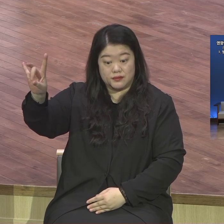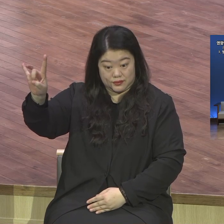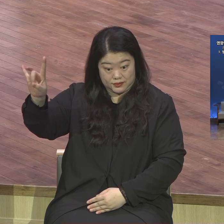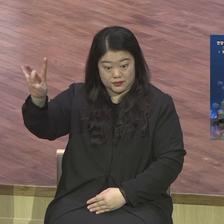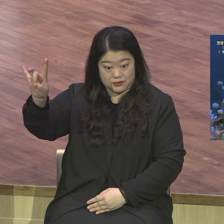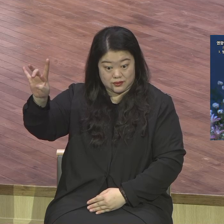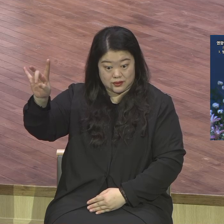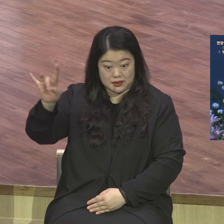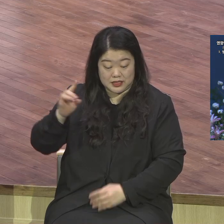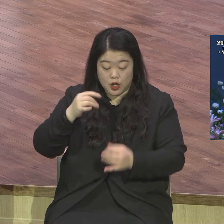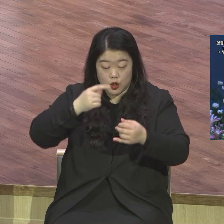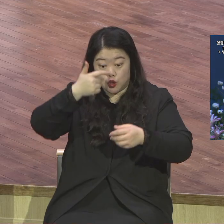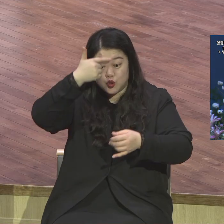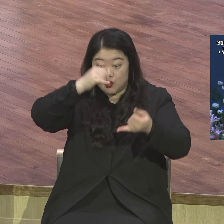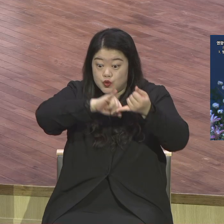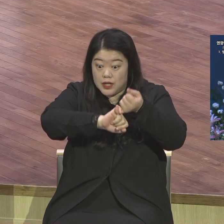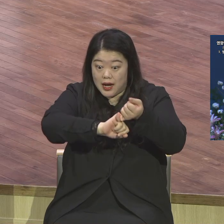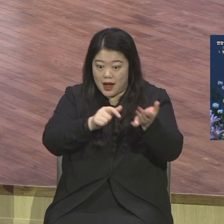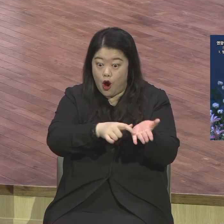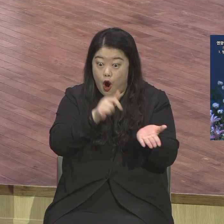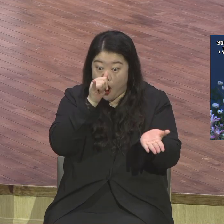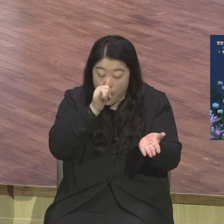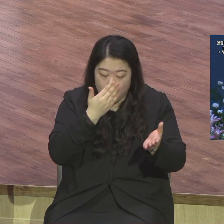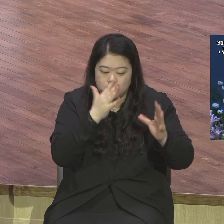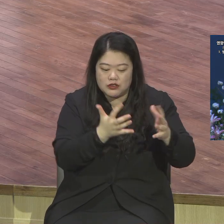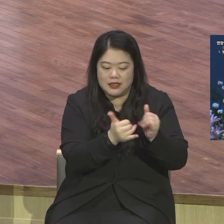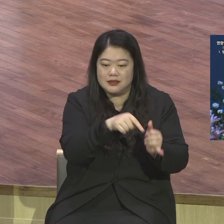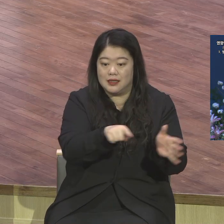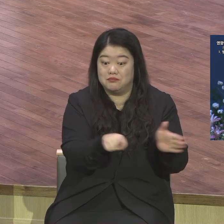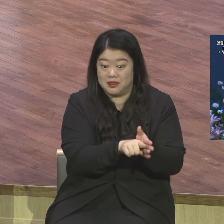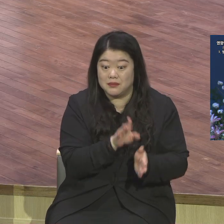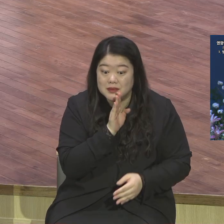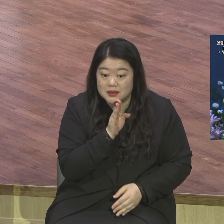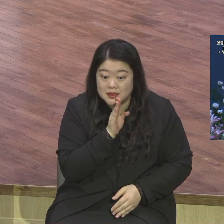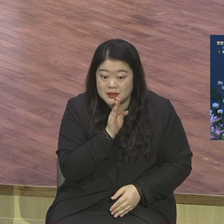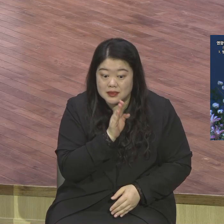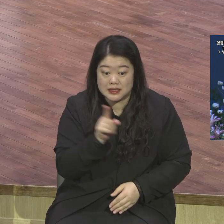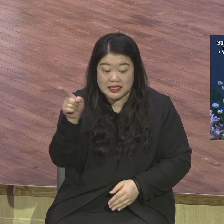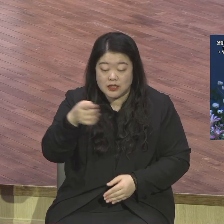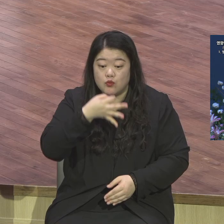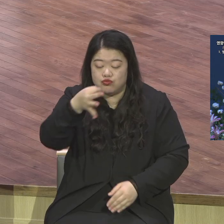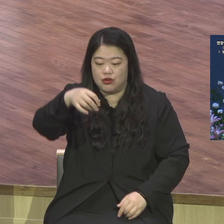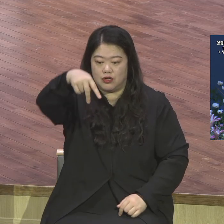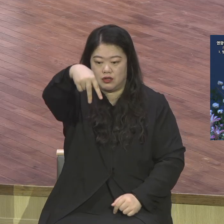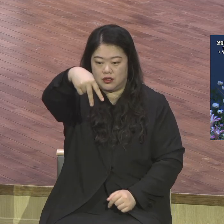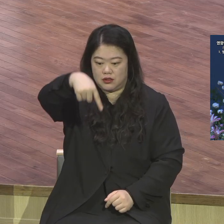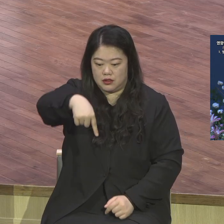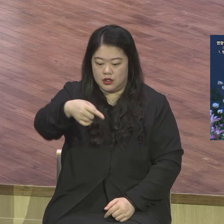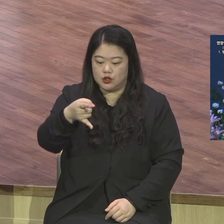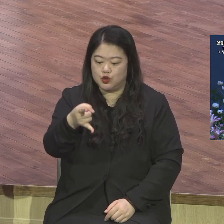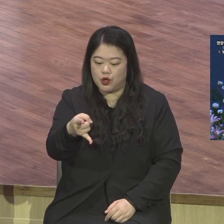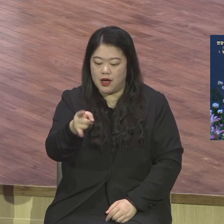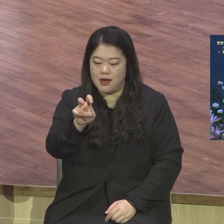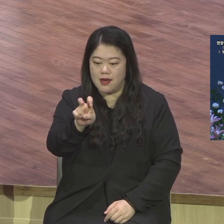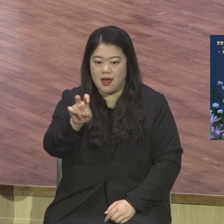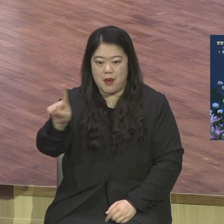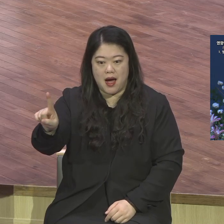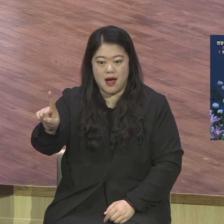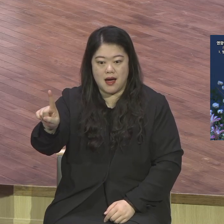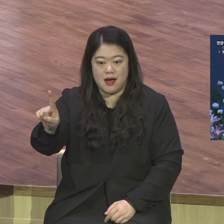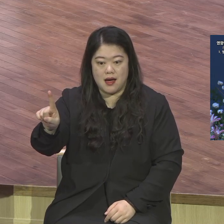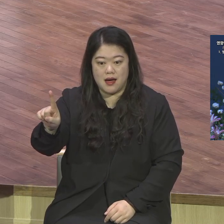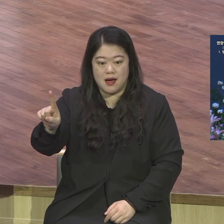이렇게 말씀하고 있습니다. 자, 이들은 아침 저녁으로 쉐마를 암송했어요. 그런데 입으로는